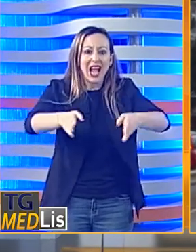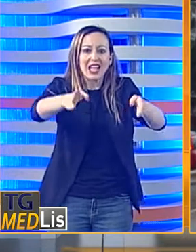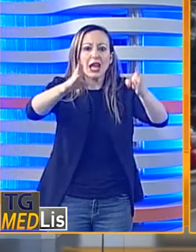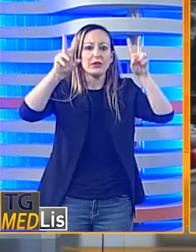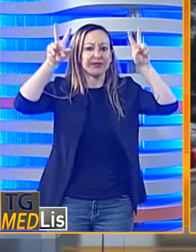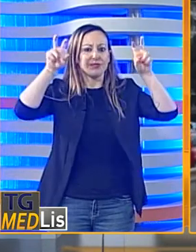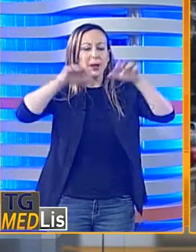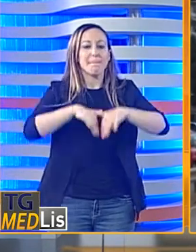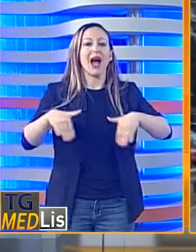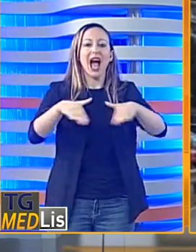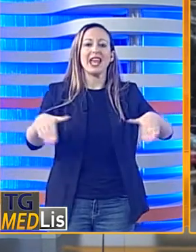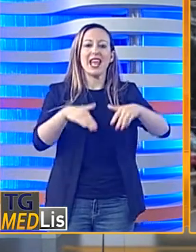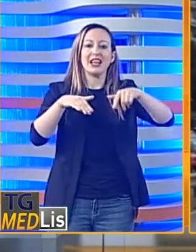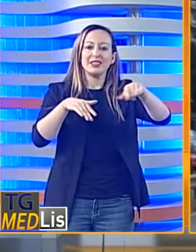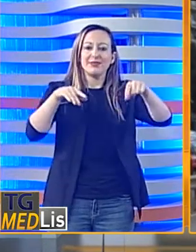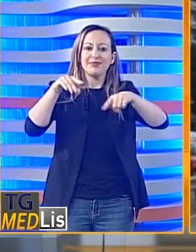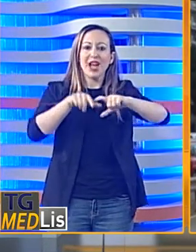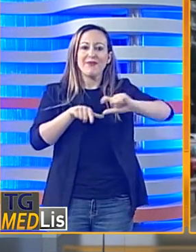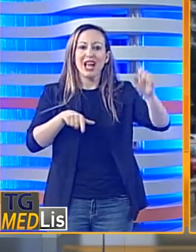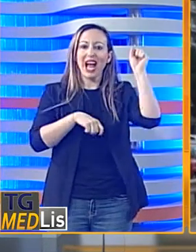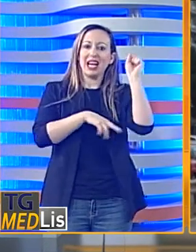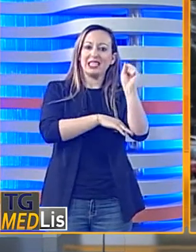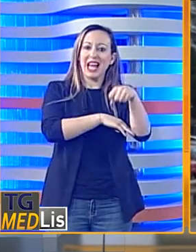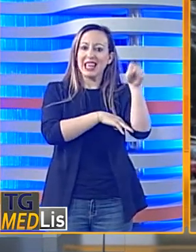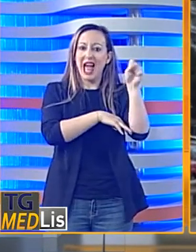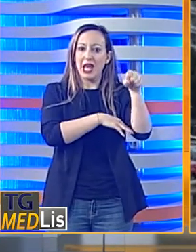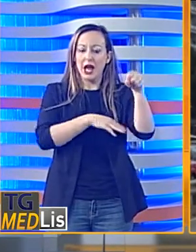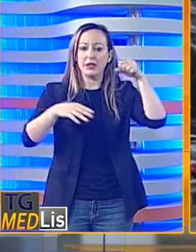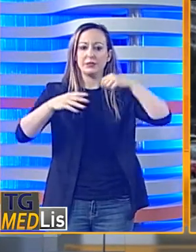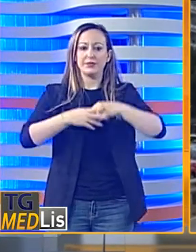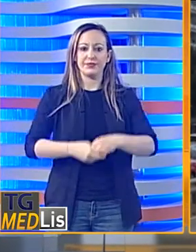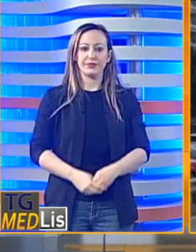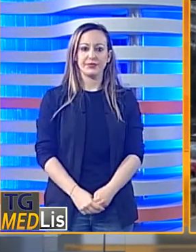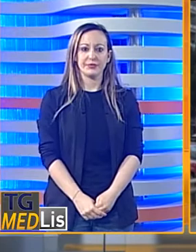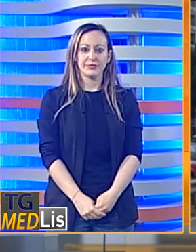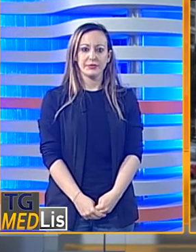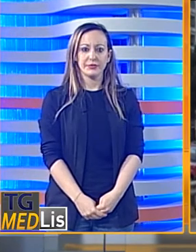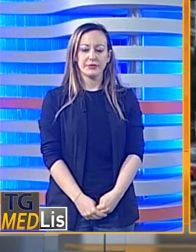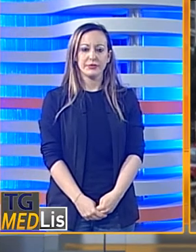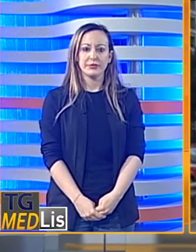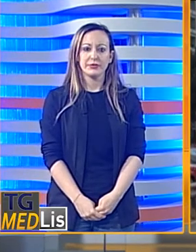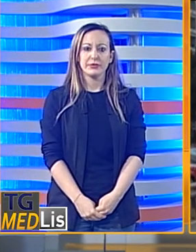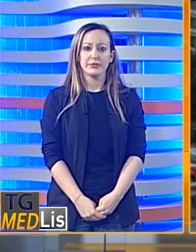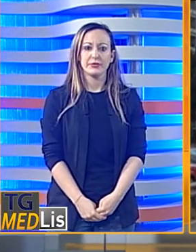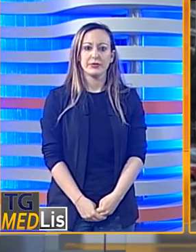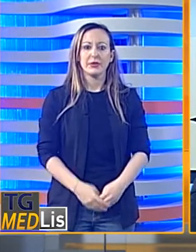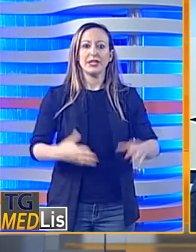Sardegna. La situazione è tornata alla normalità solo nella tarda mattinata di oggi.